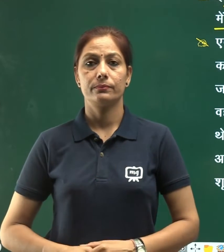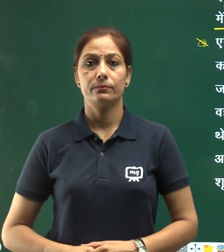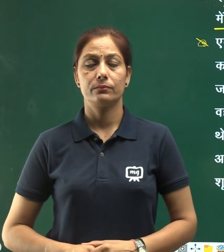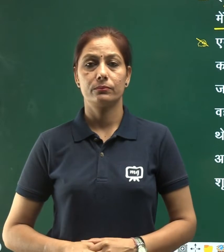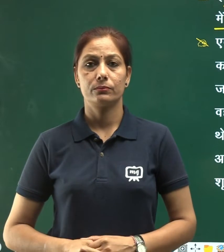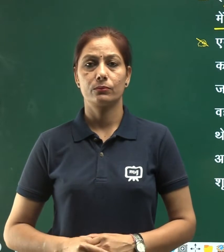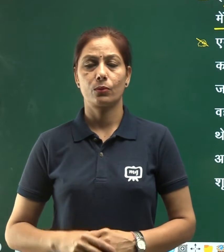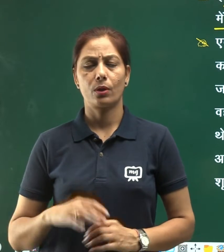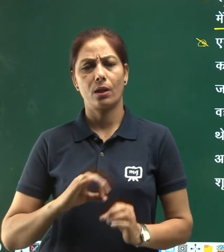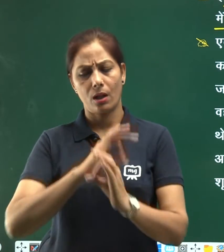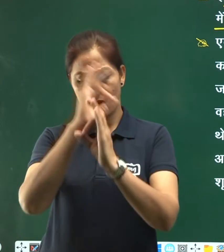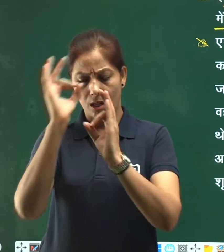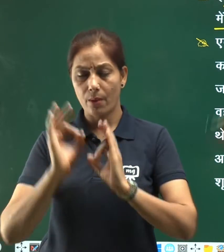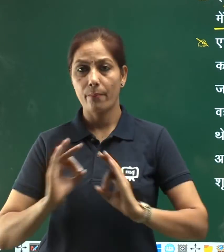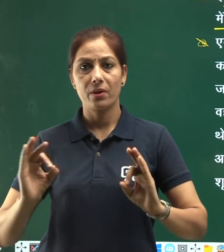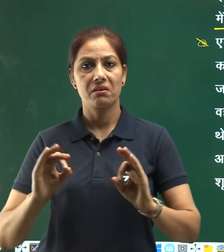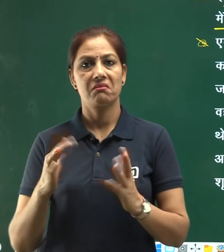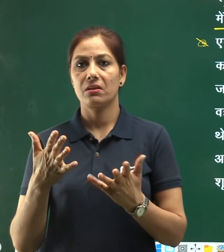पूरी नहीं हो सकती थी।